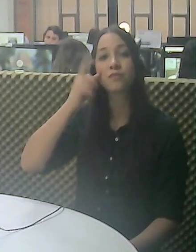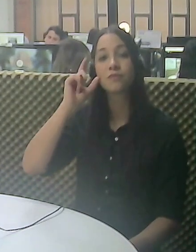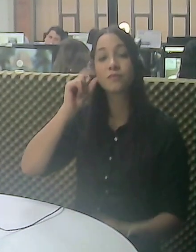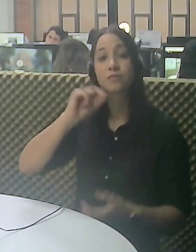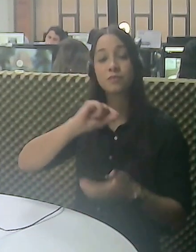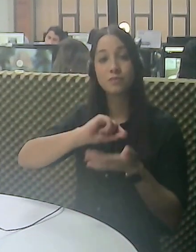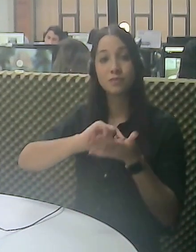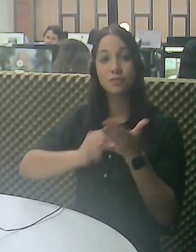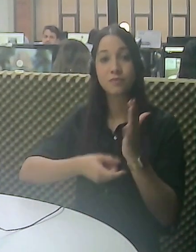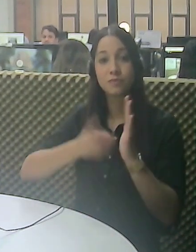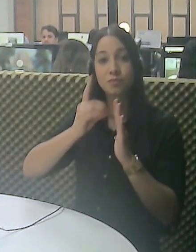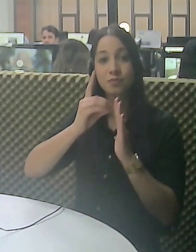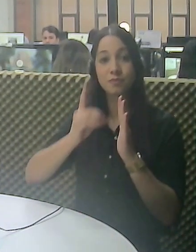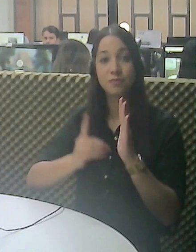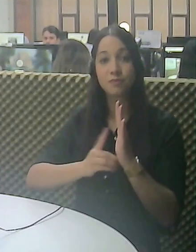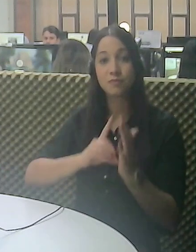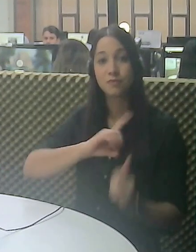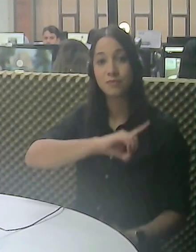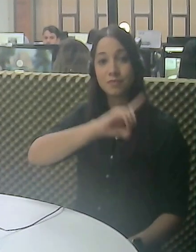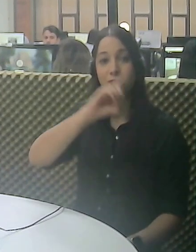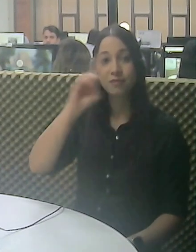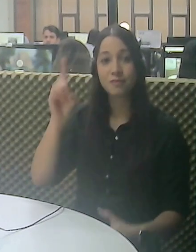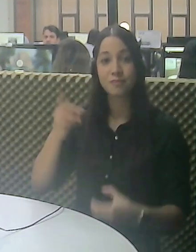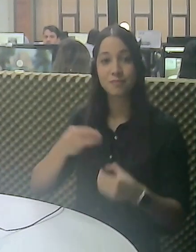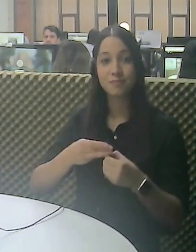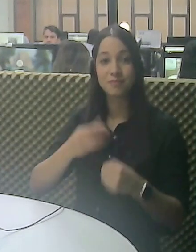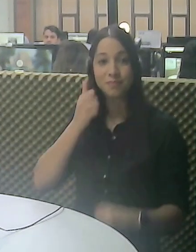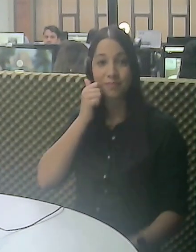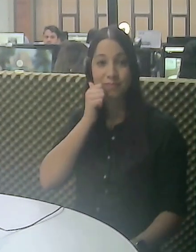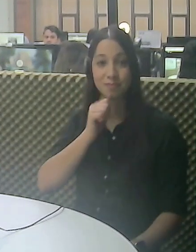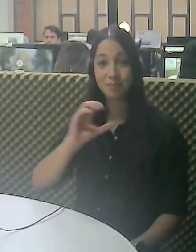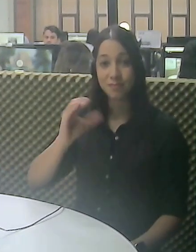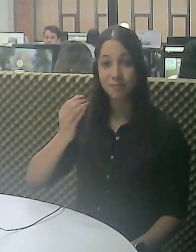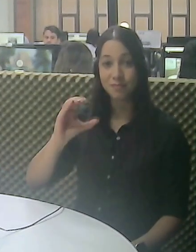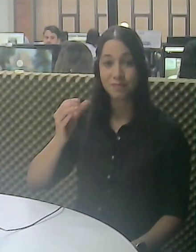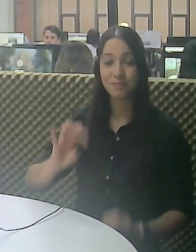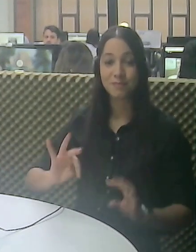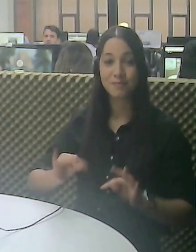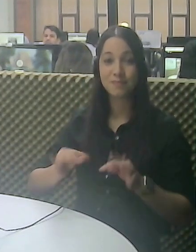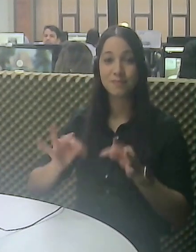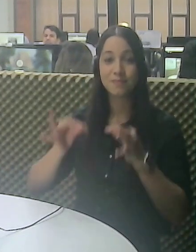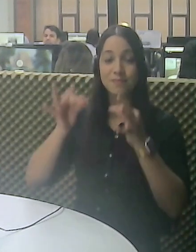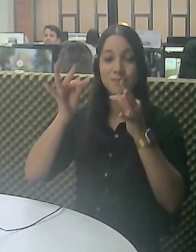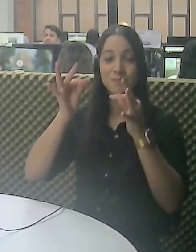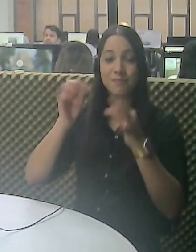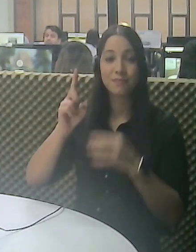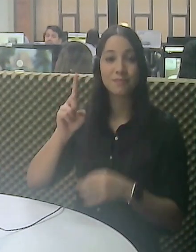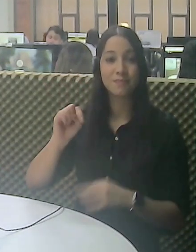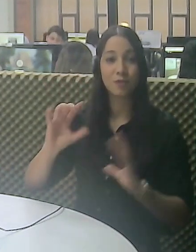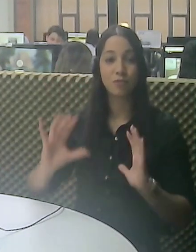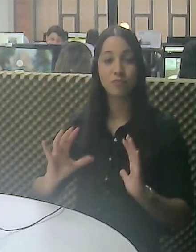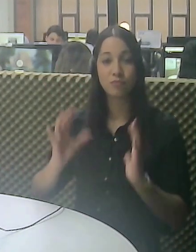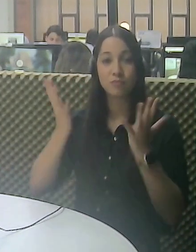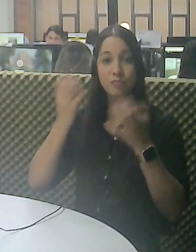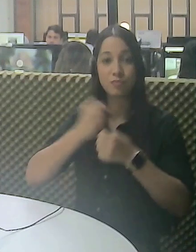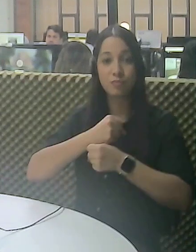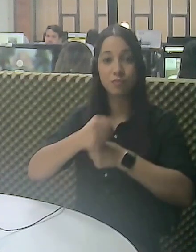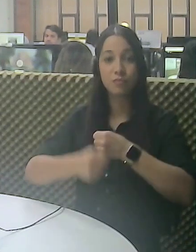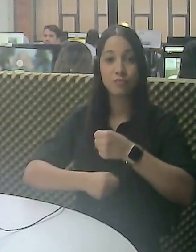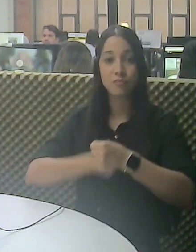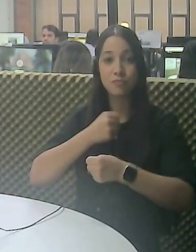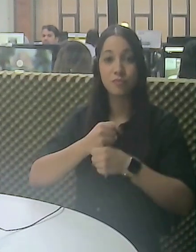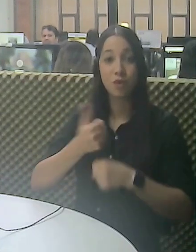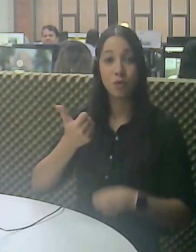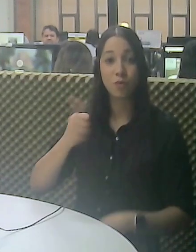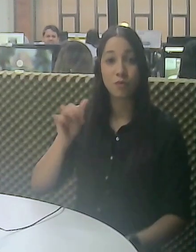um decreto que cria o Dia Municipal das Mulheres e Meninas em Ciência e Tecnologia, que será celebrado anualmente no dia 11